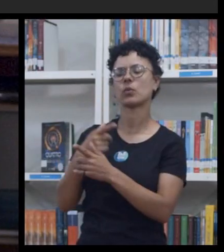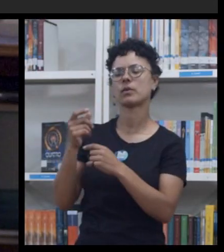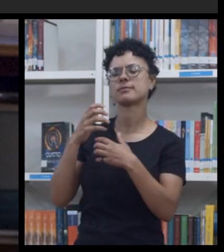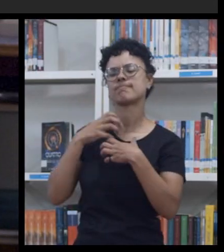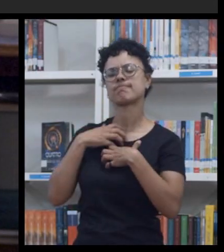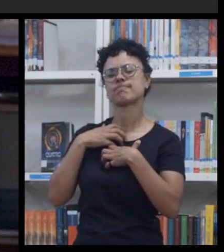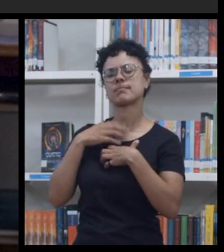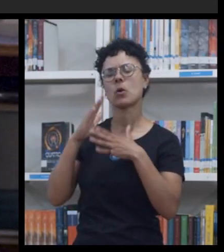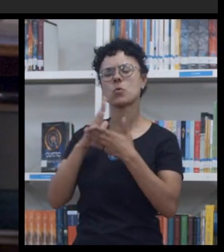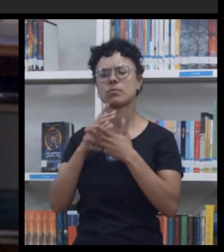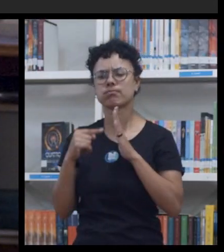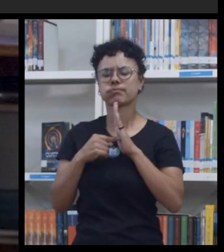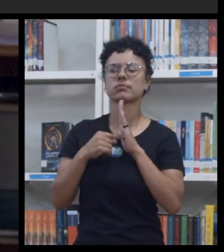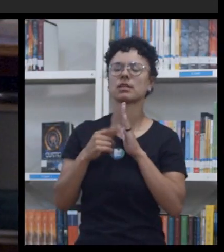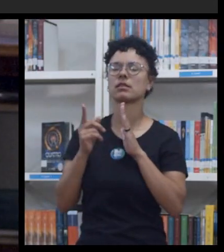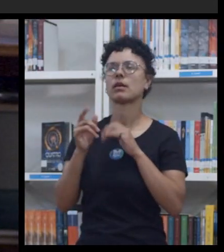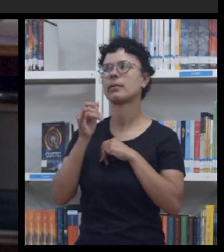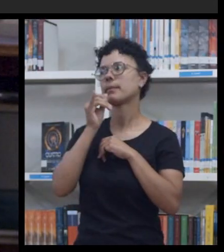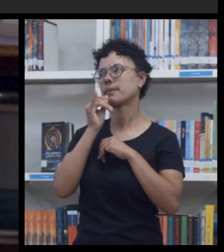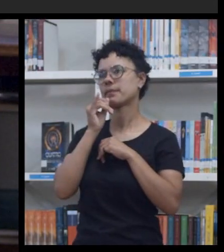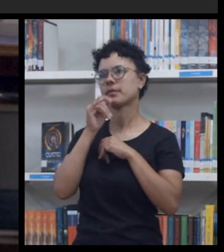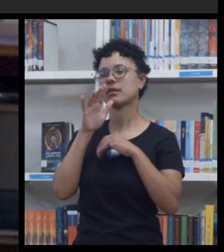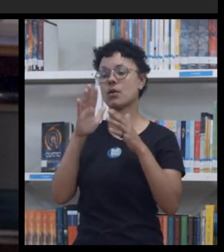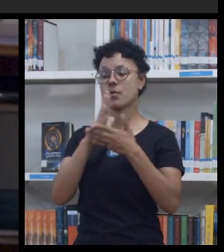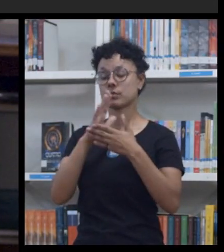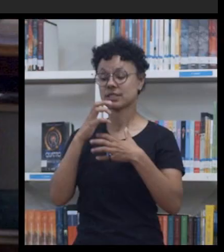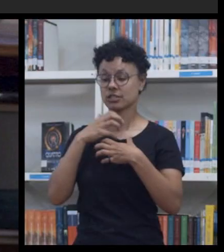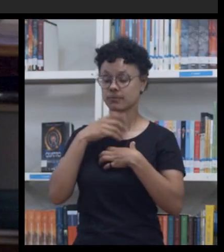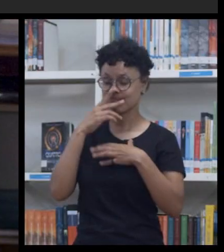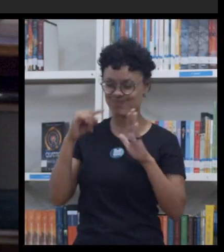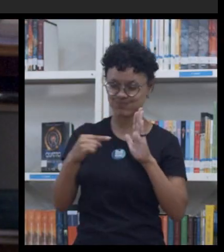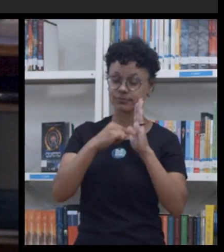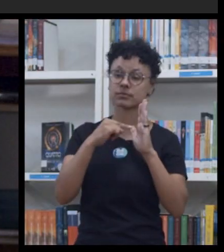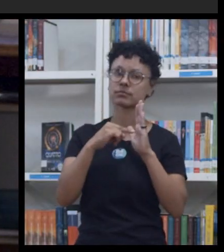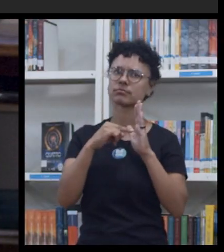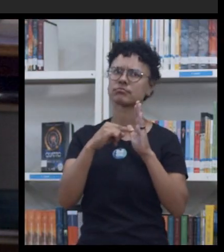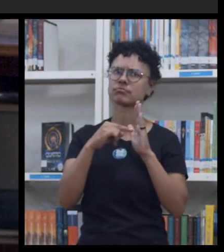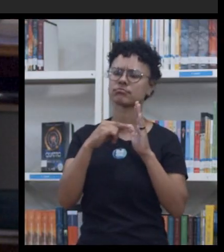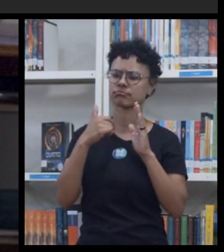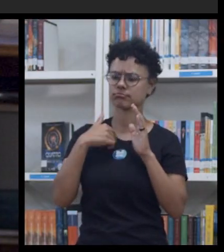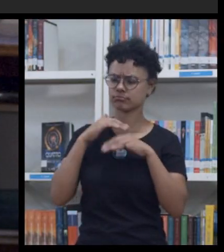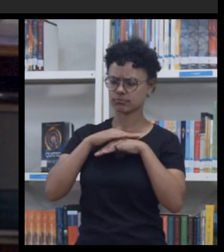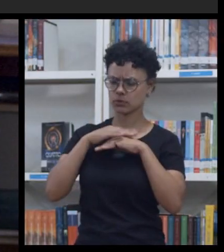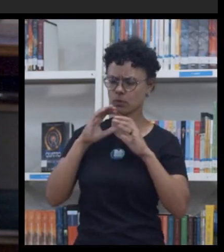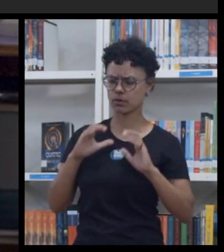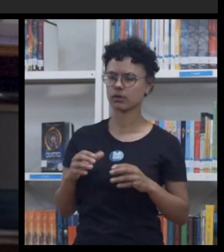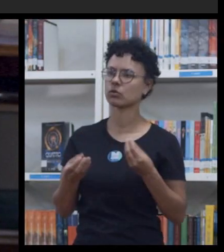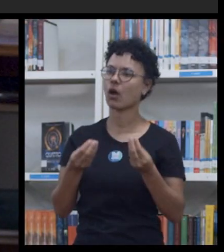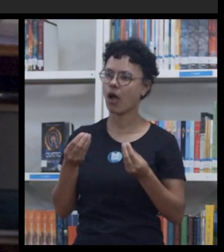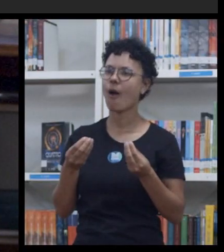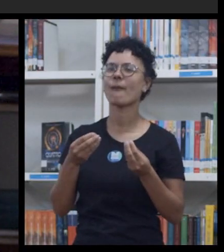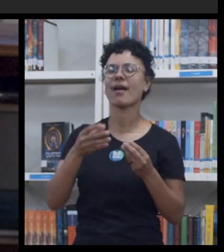me prenderam. Então, nesses sentimentos que me prenderam, como que eu reagi? E aí